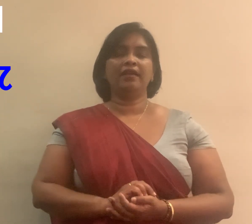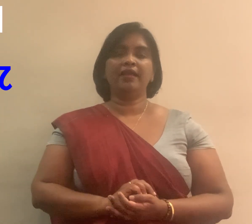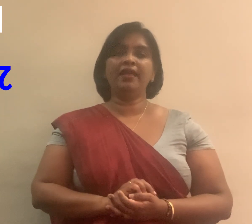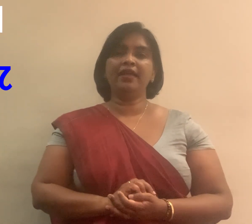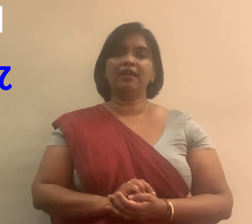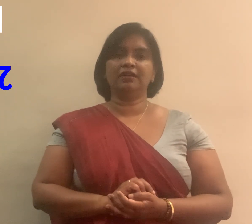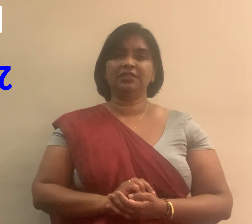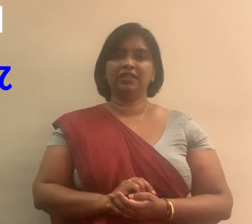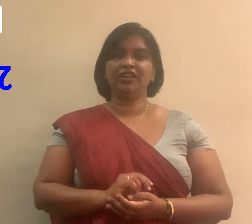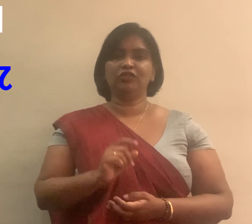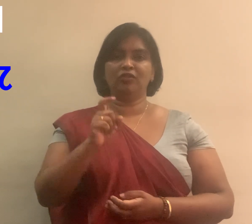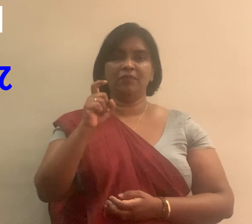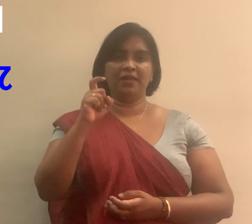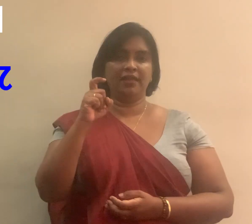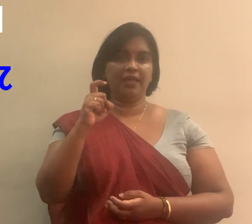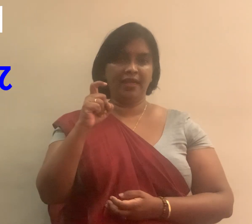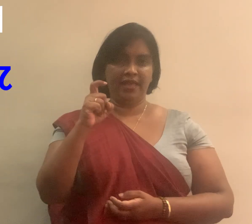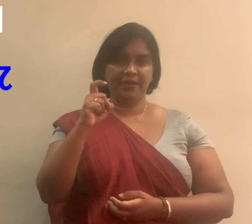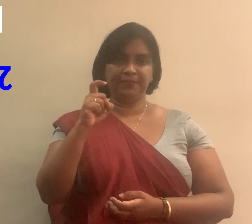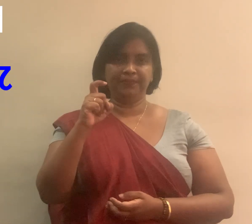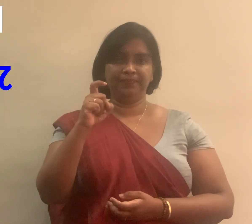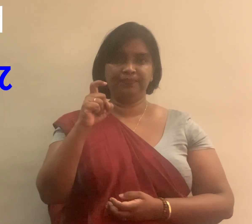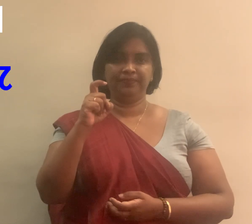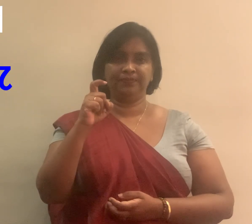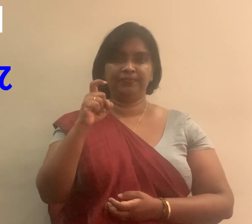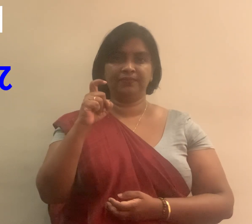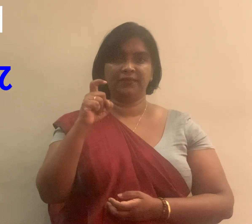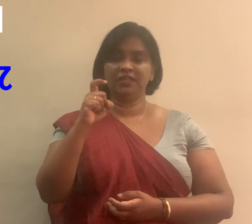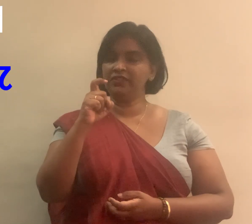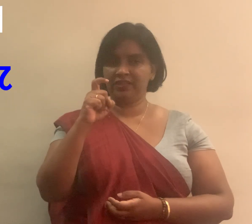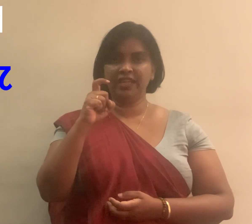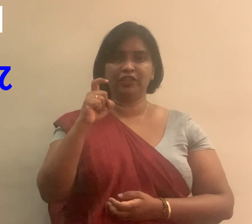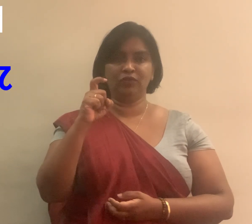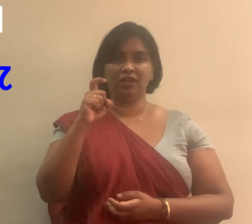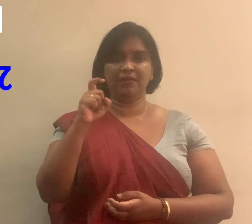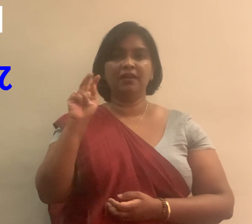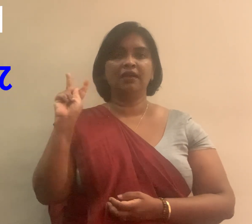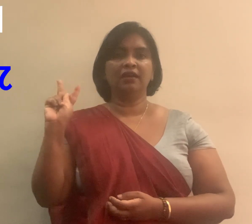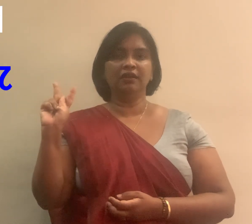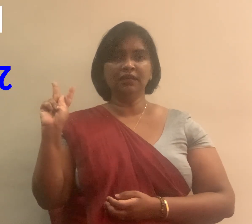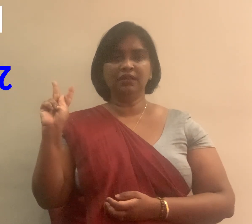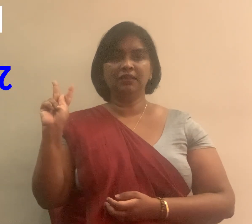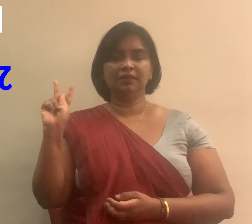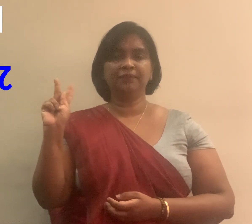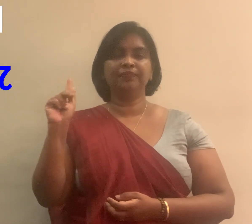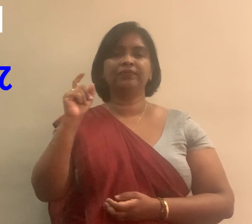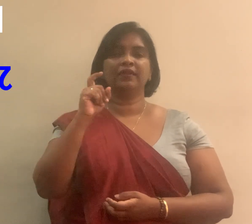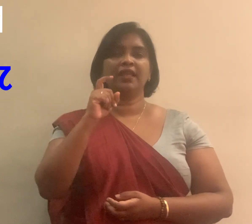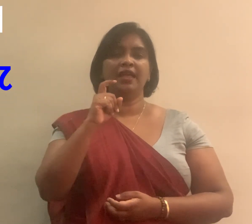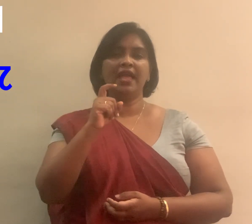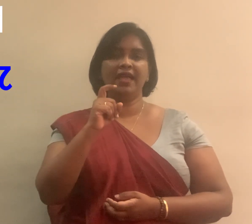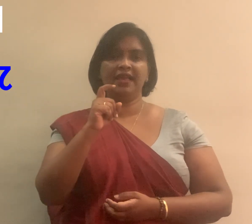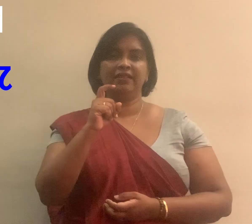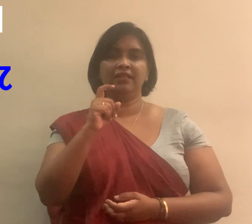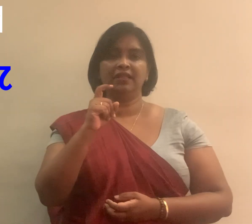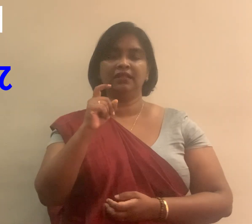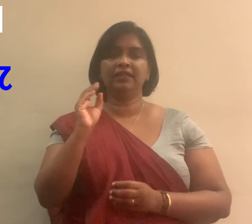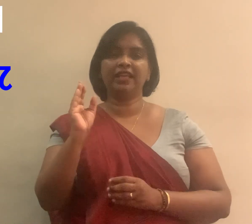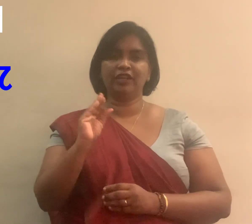ඈ අක්ෂරය එකතු කරනවා. ඈ. ස්වරය එකතු කරනවා. උක් ඈ දෙක එකතු